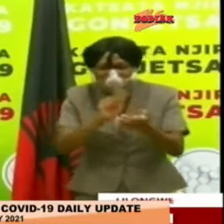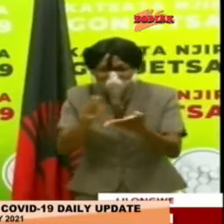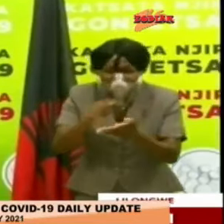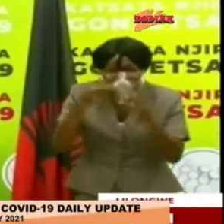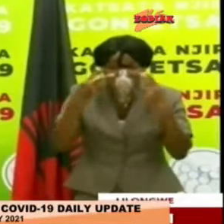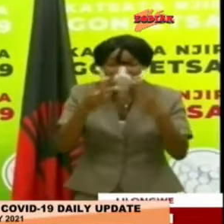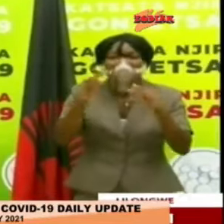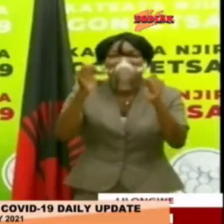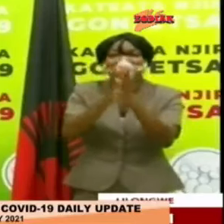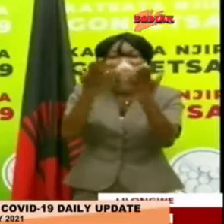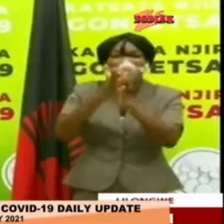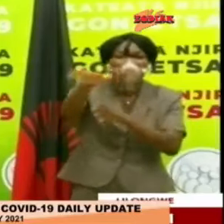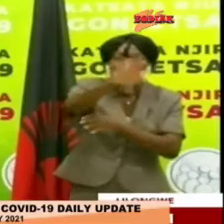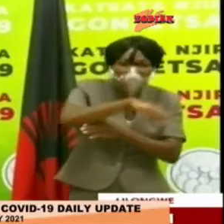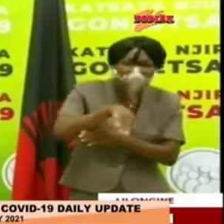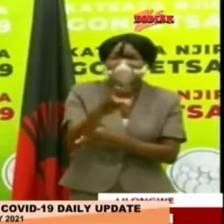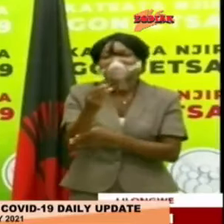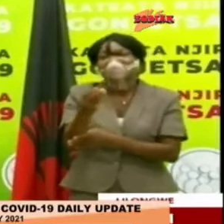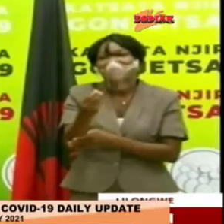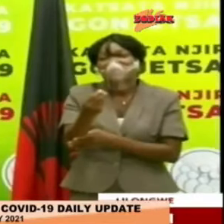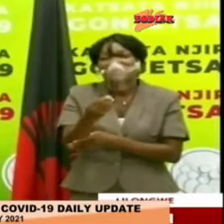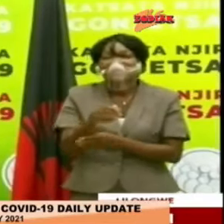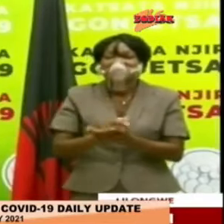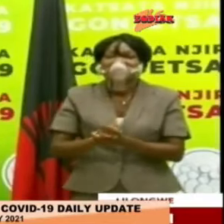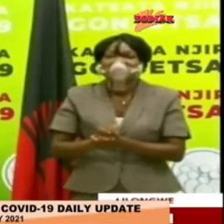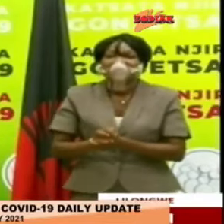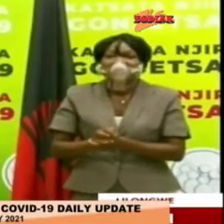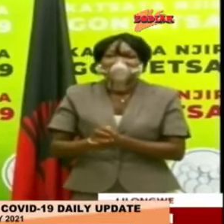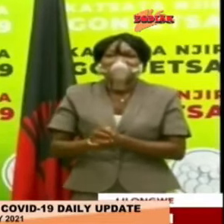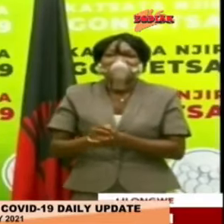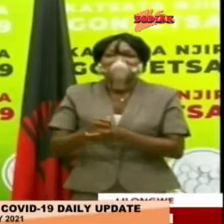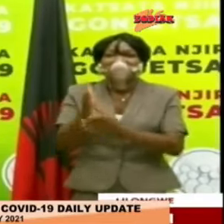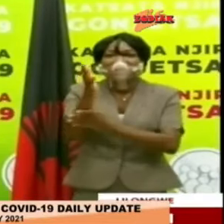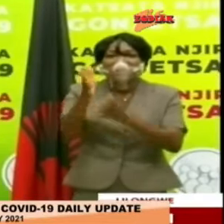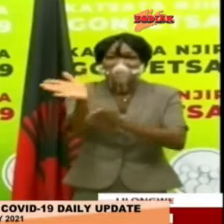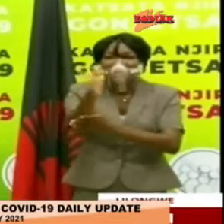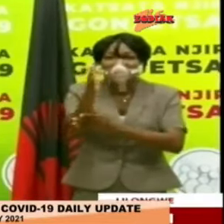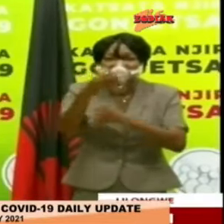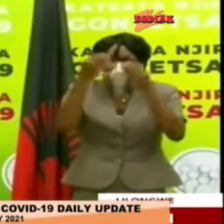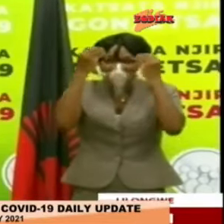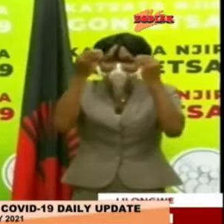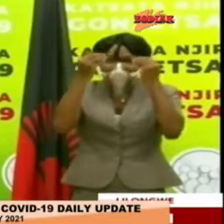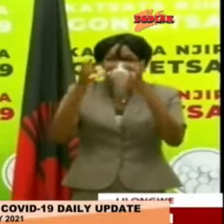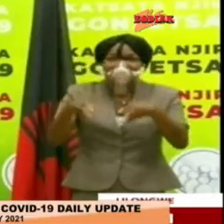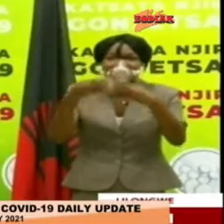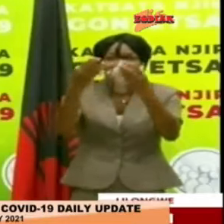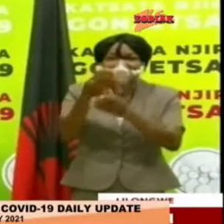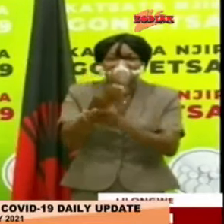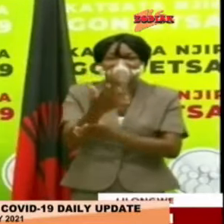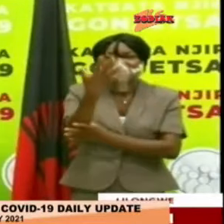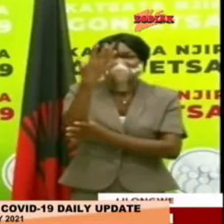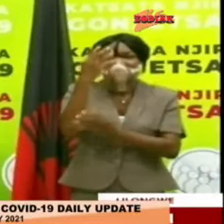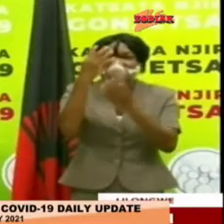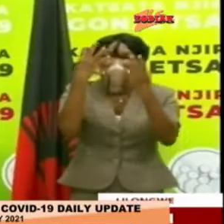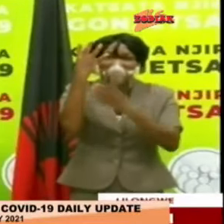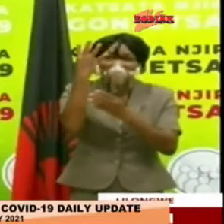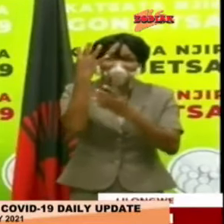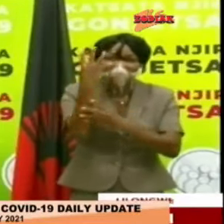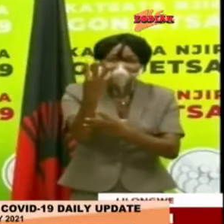Ina imene ndingakambeko ndiya maphunziro. Akwa education tapatsa almost 5 billion, tifai is